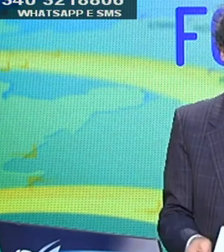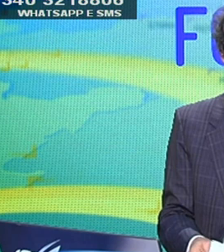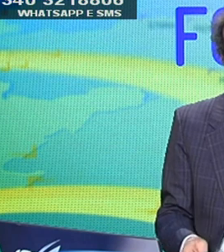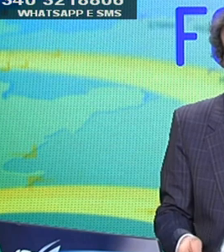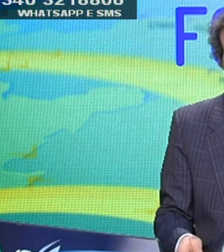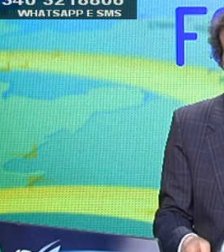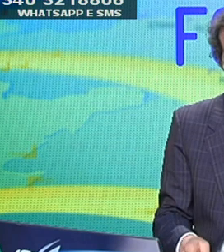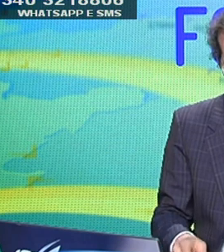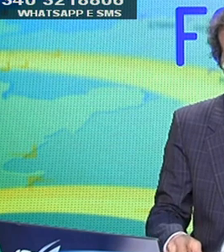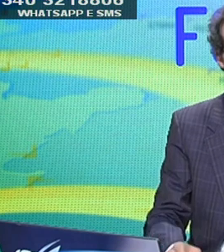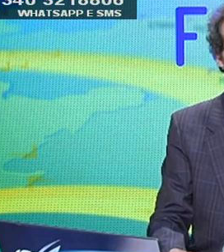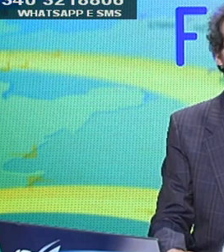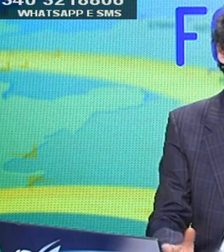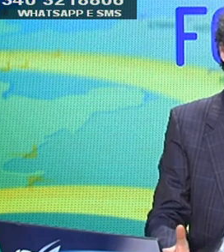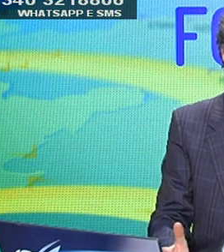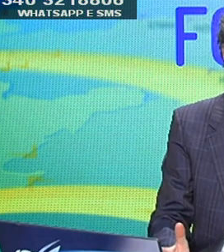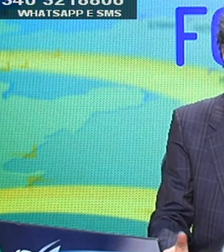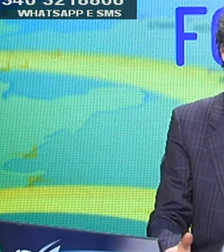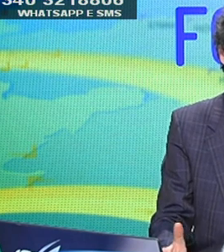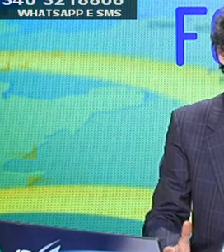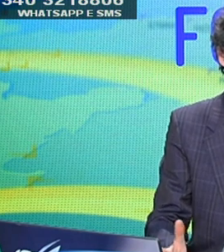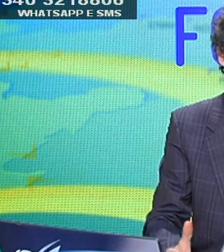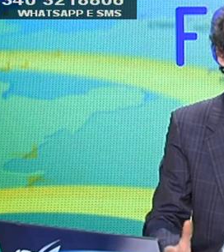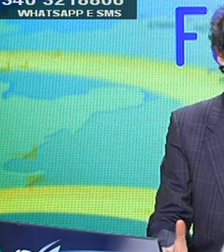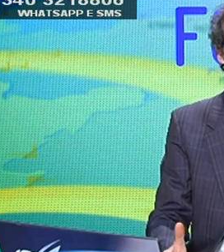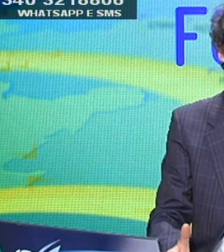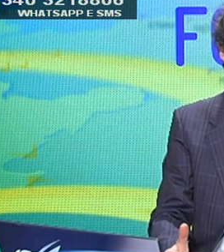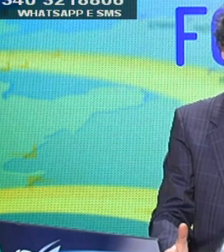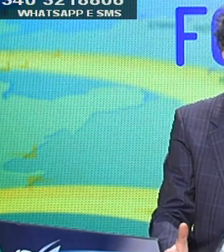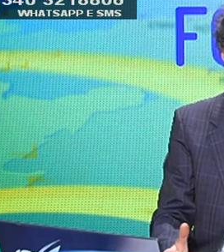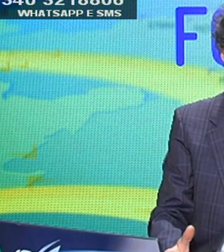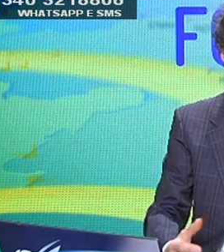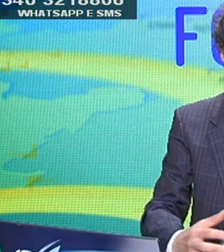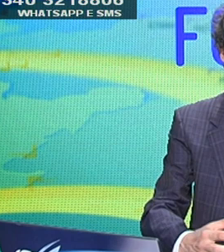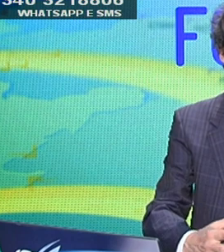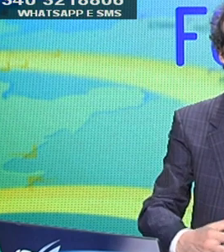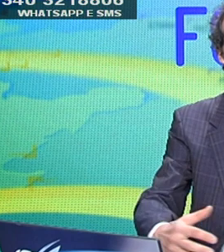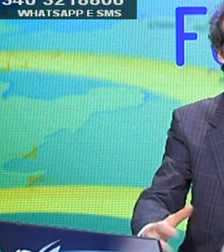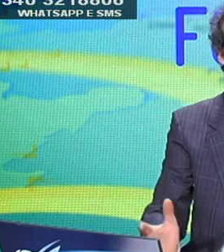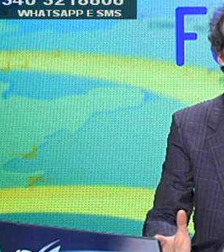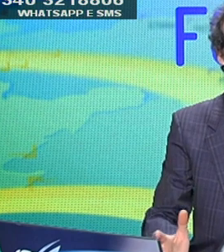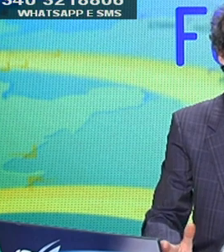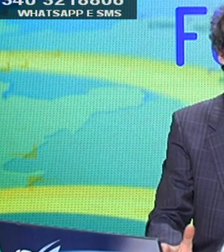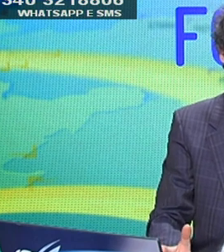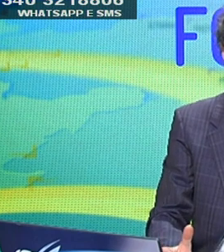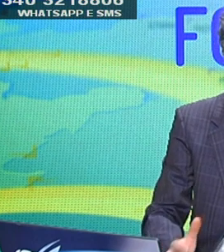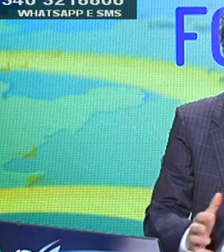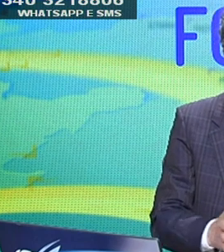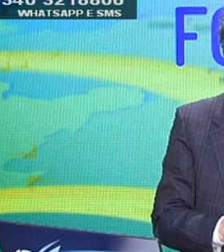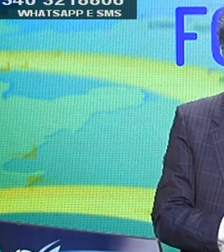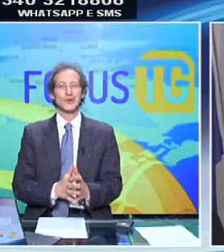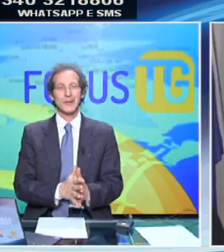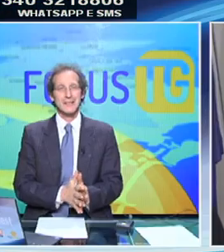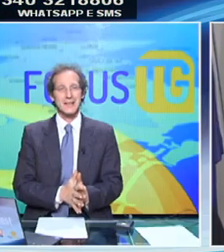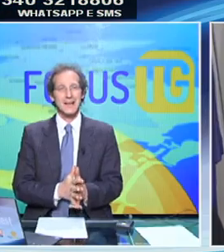secondo le indicazioni precise. Molti vedono in questo anche poi una strada aperta per gli altri sport. Cioè,